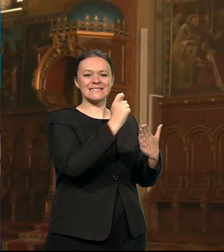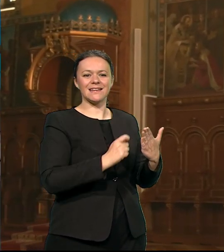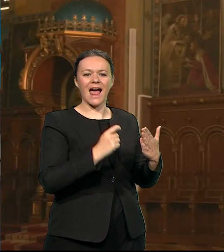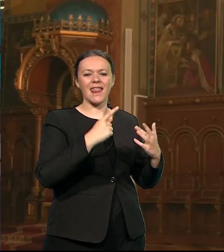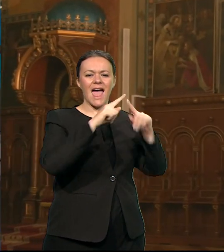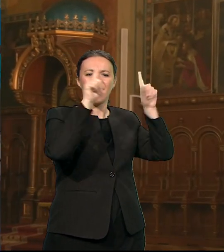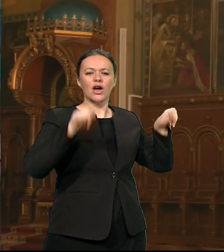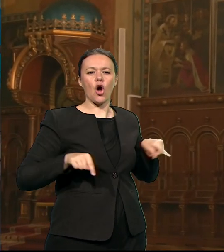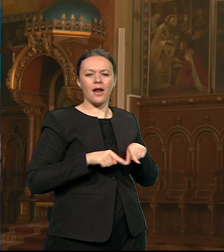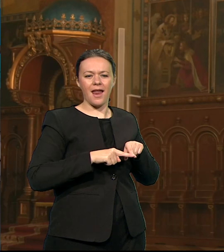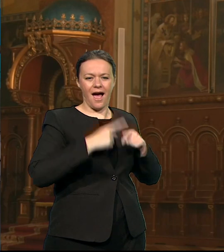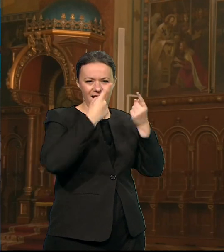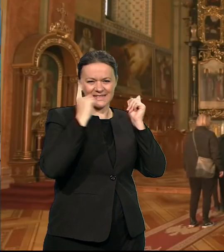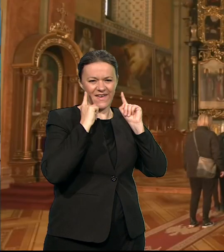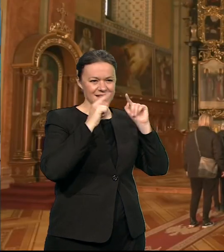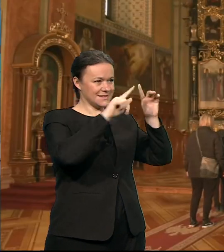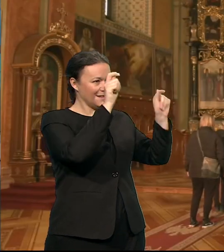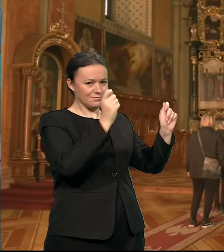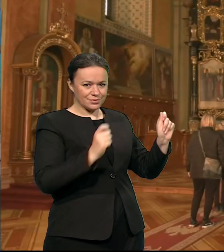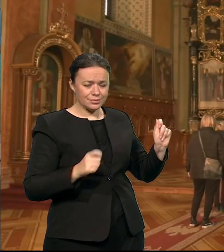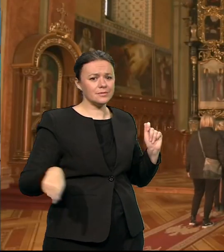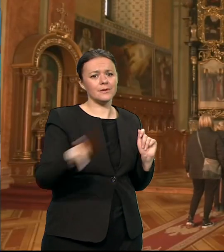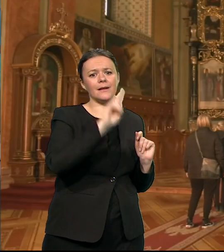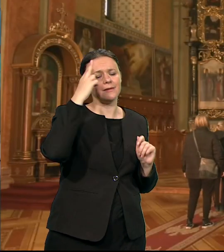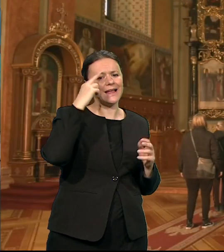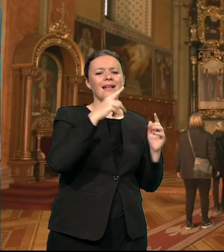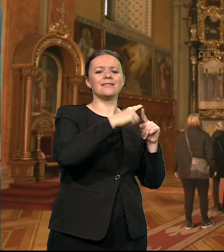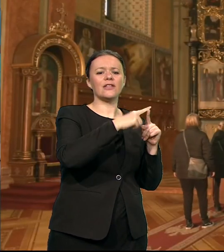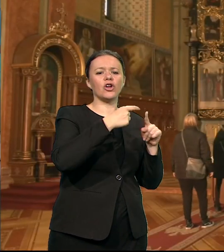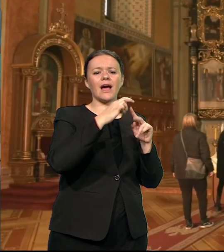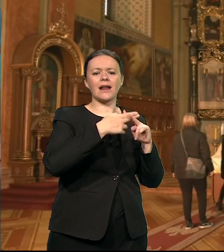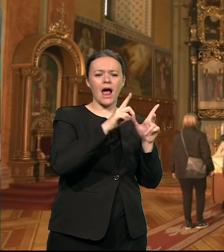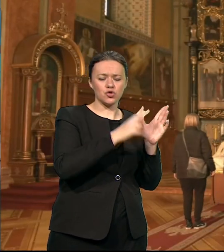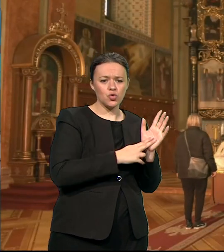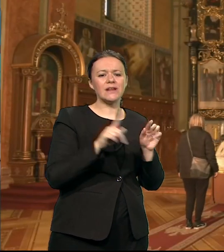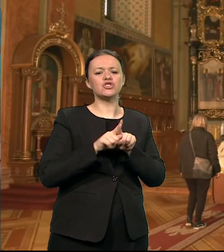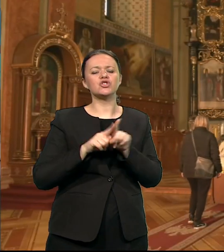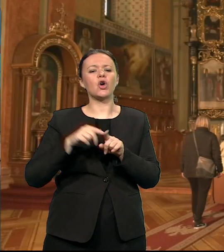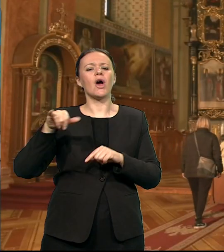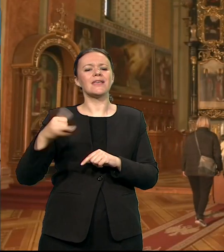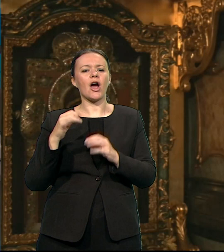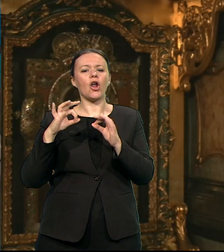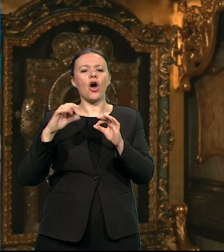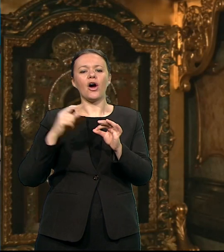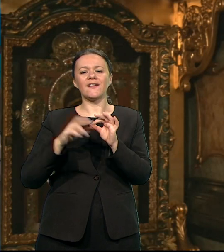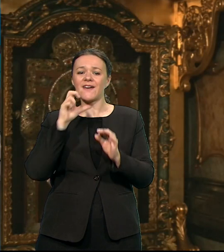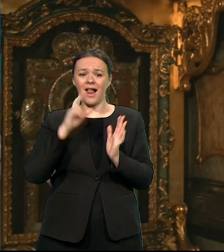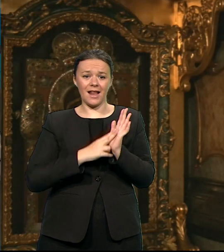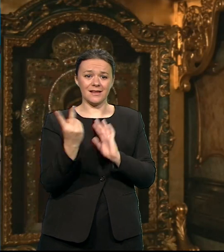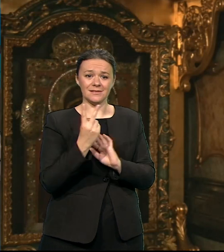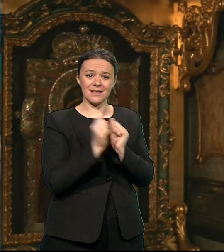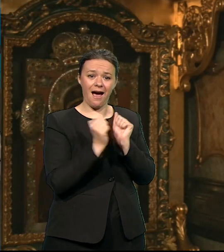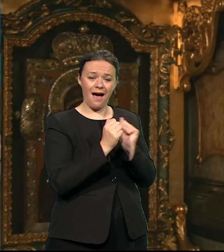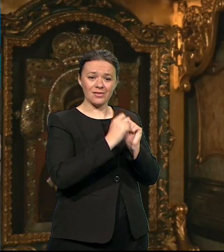crkve, koji su naši tadašnji najbolji majstori, Teodor Kračun i Jakov Orfelin, zajednički radili. A